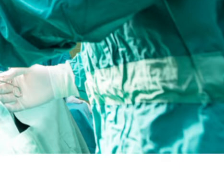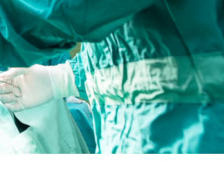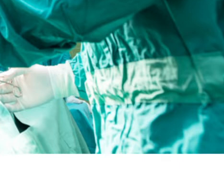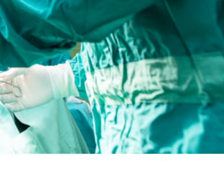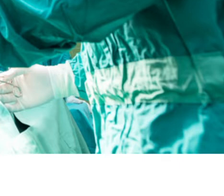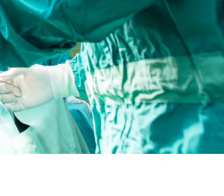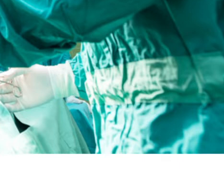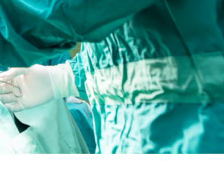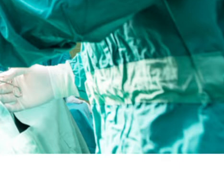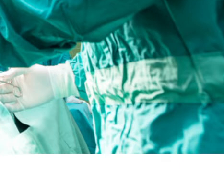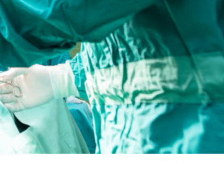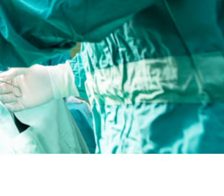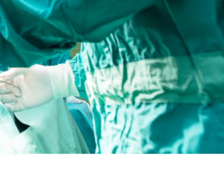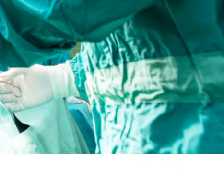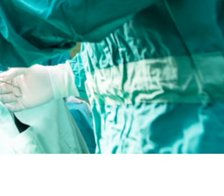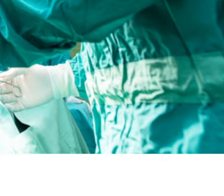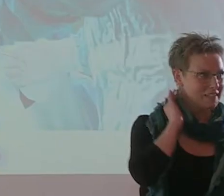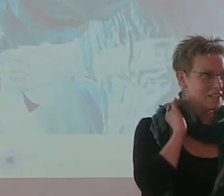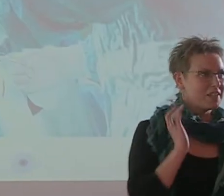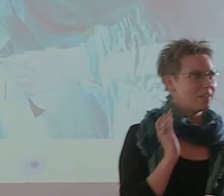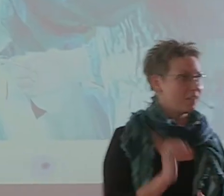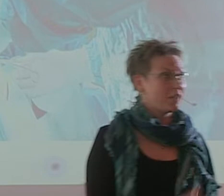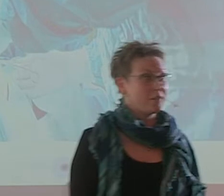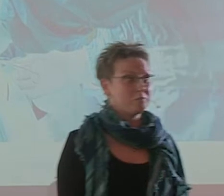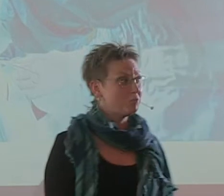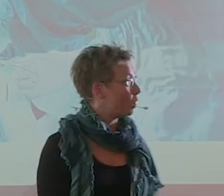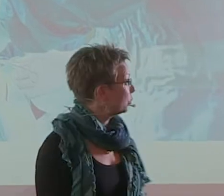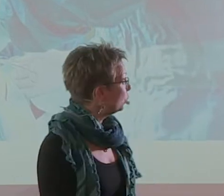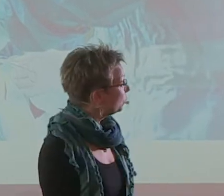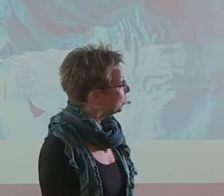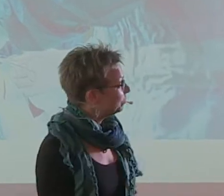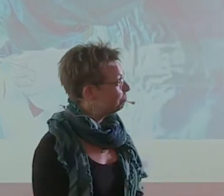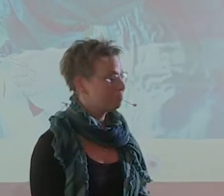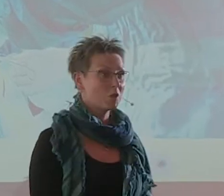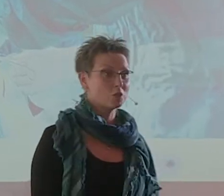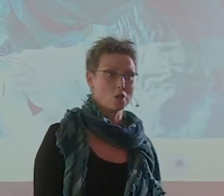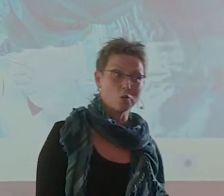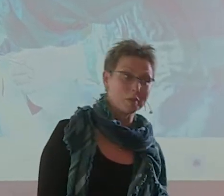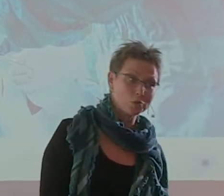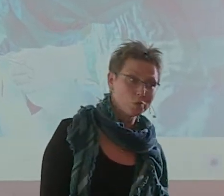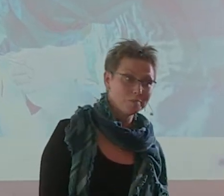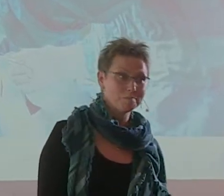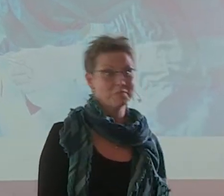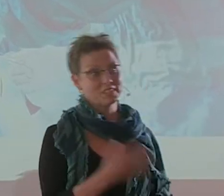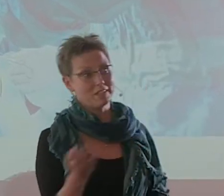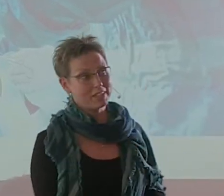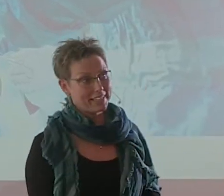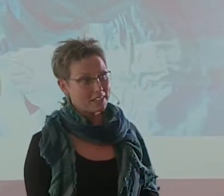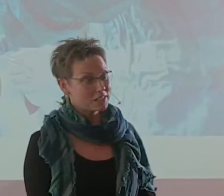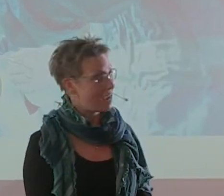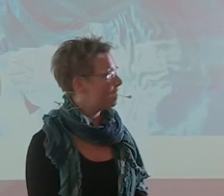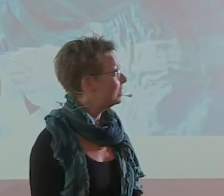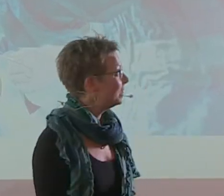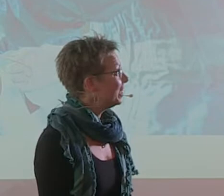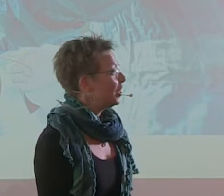Blandt andet det her. Vi står på sygehuset og tolker operationer. Sidder ved